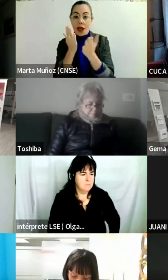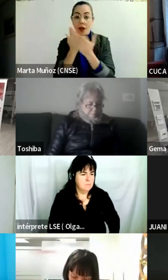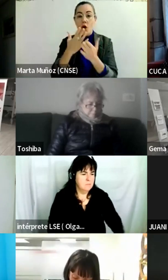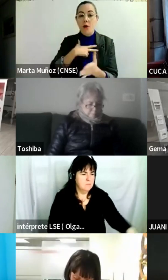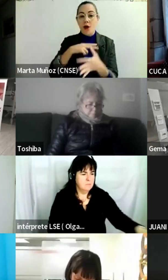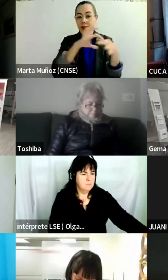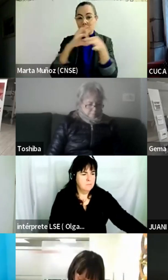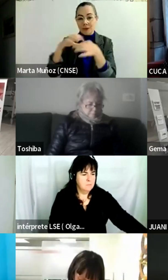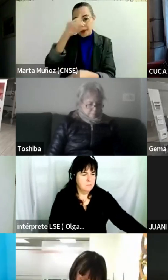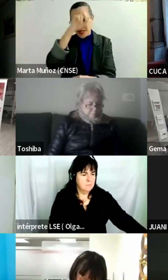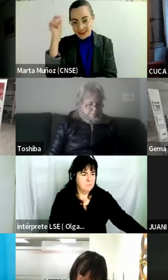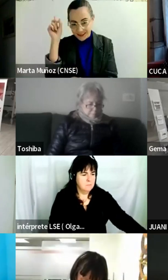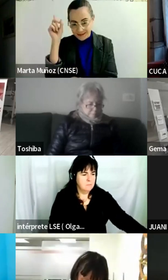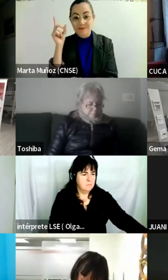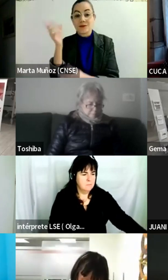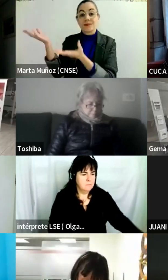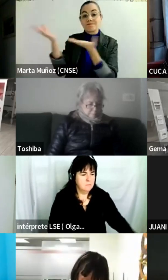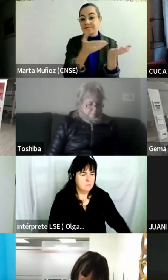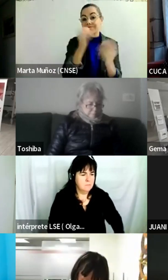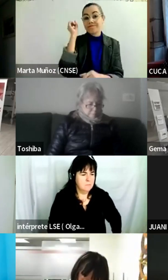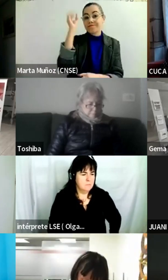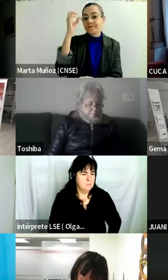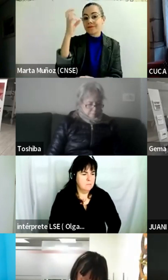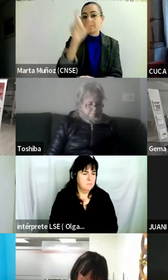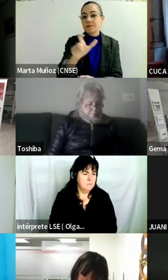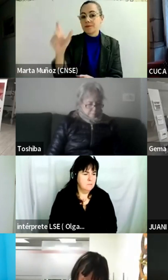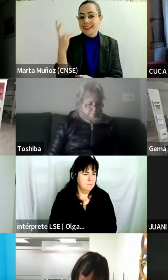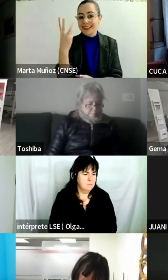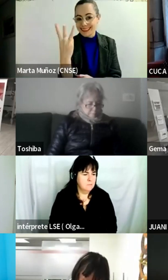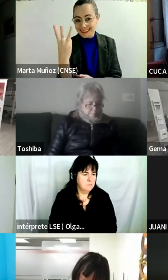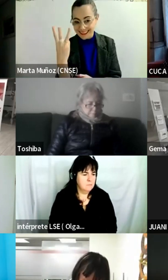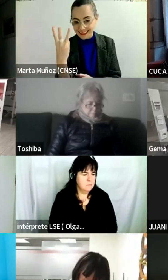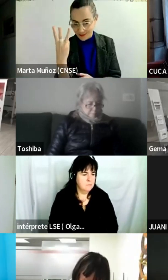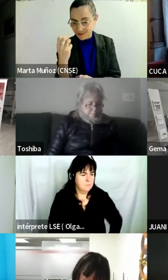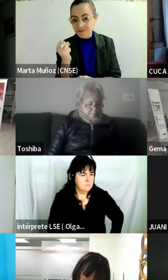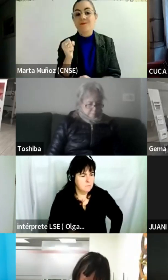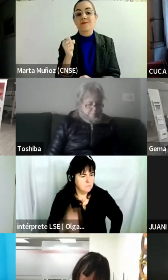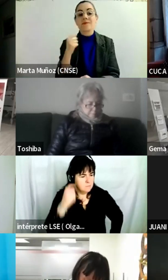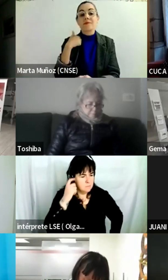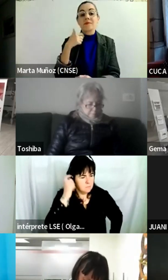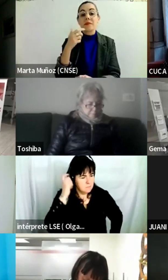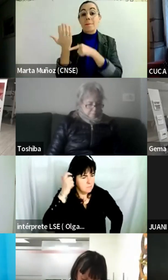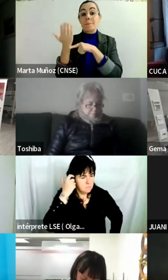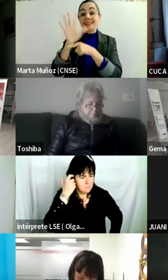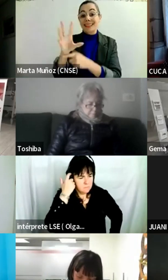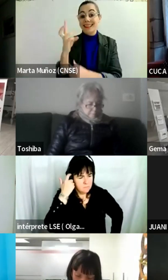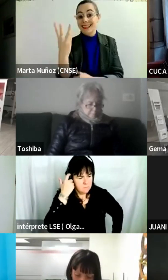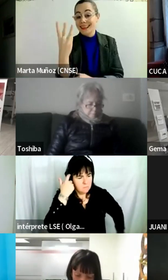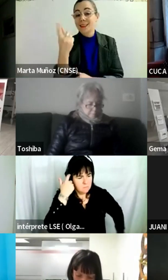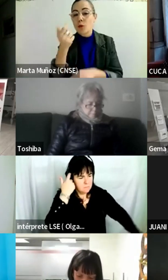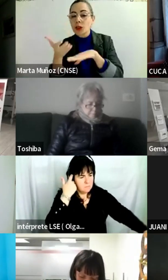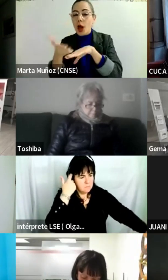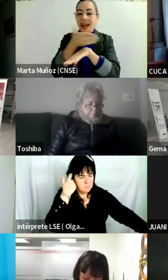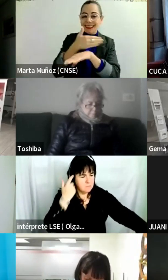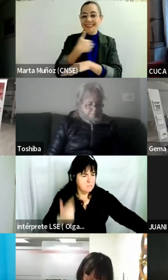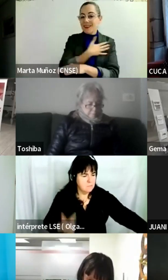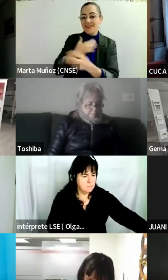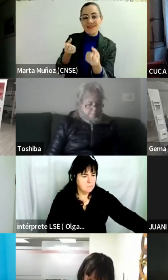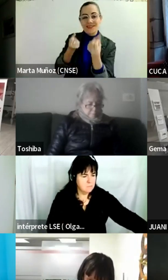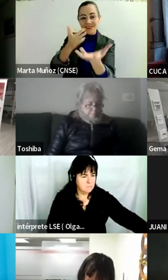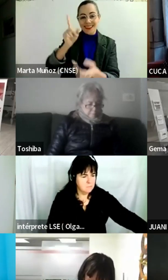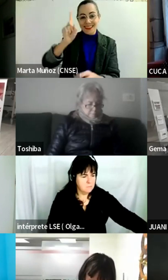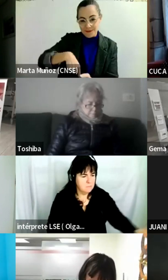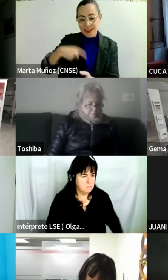Solución de Conflictos del Colegio de Abogados de la Comunidad de Madrid, que contamos hoy con 3 personas